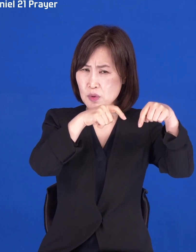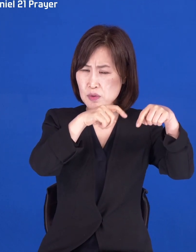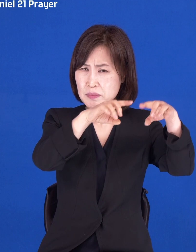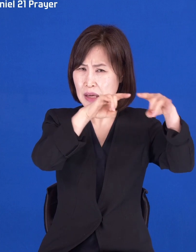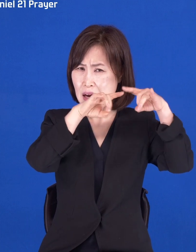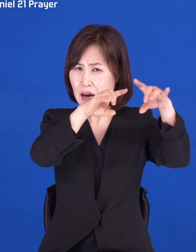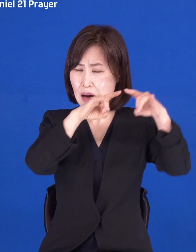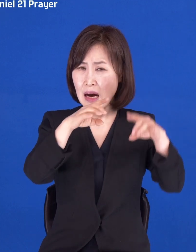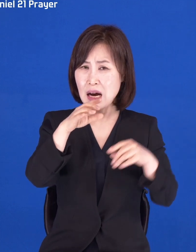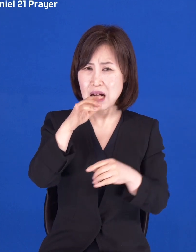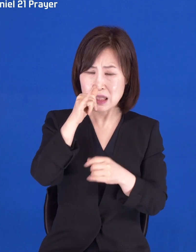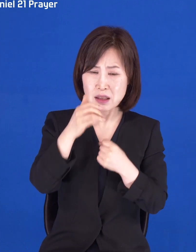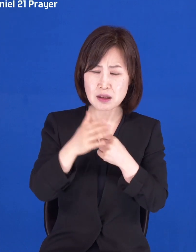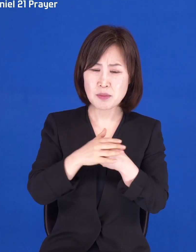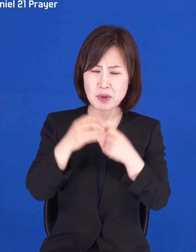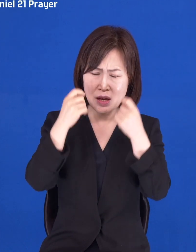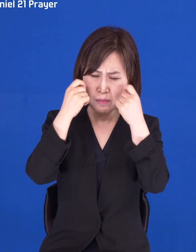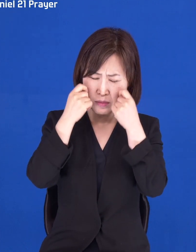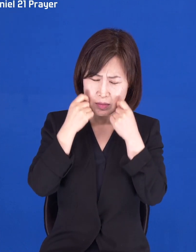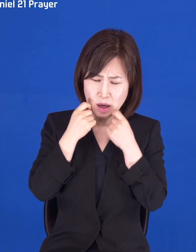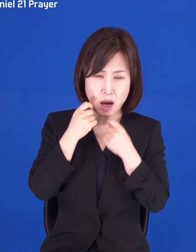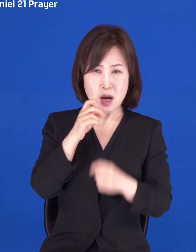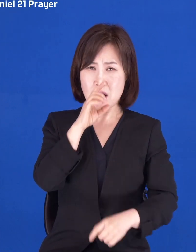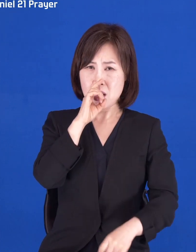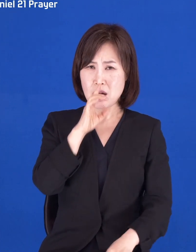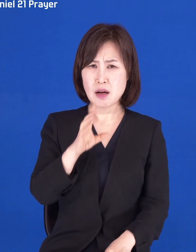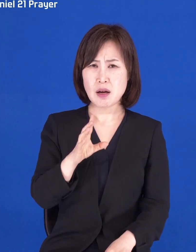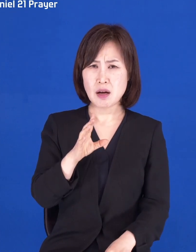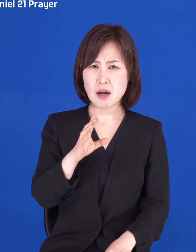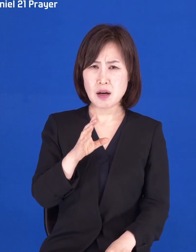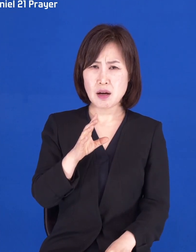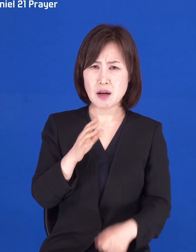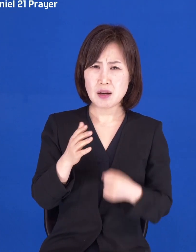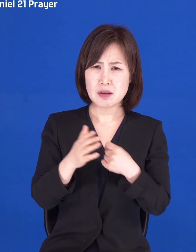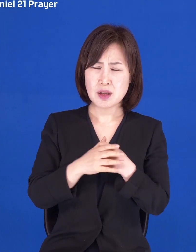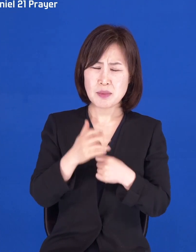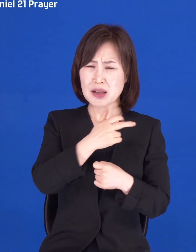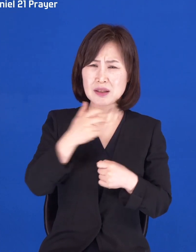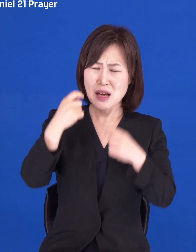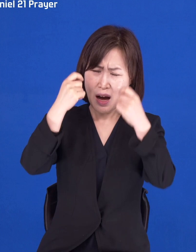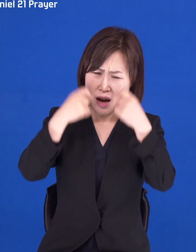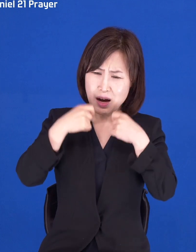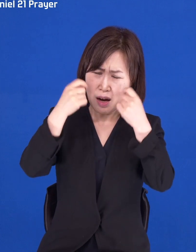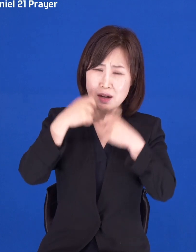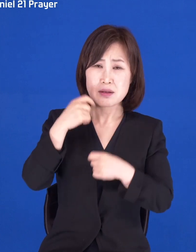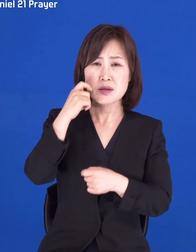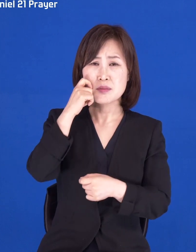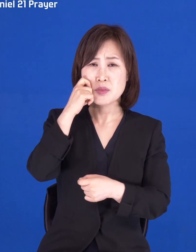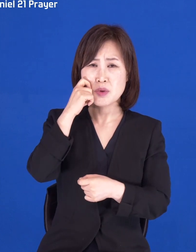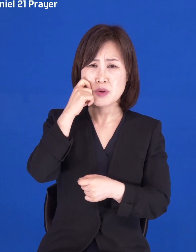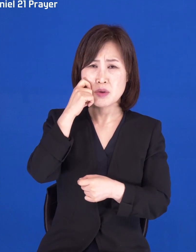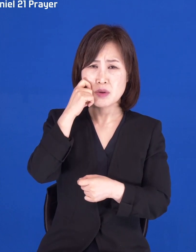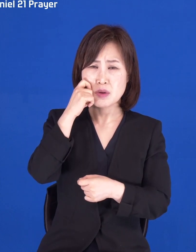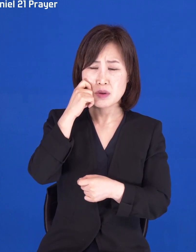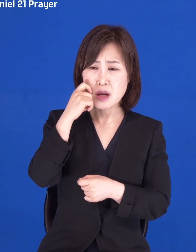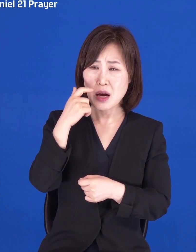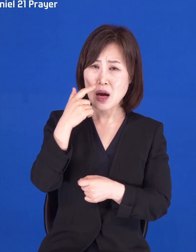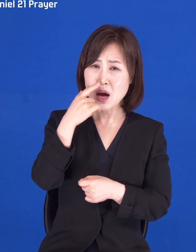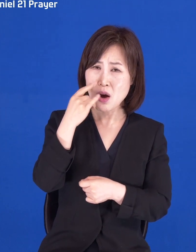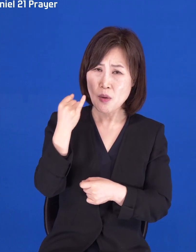기색을 보이지 말래요. 그래서 그냥 앉아서 할머니 어머니 짐을 싸는 거